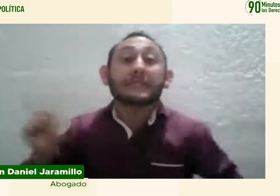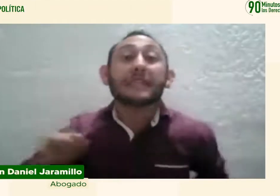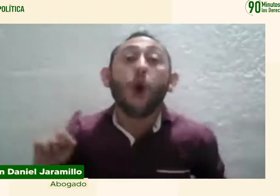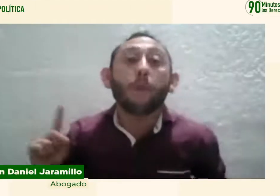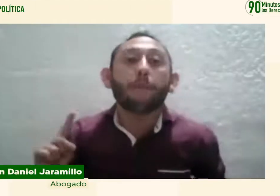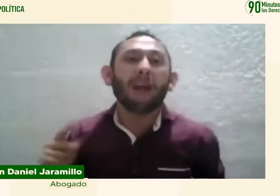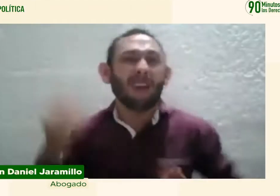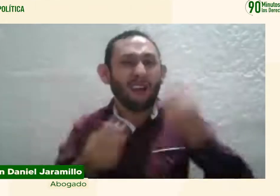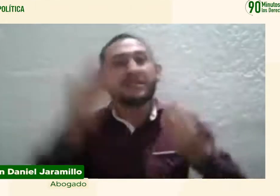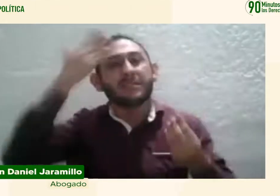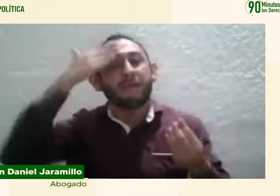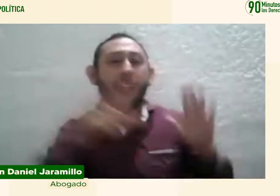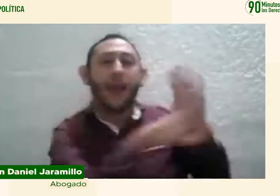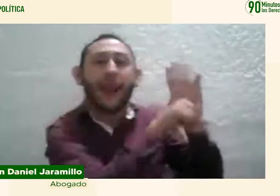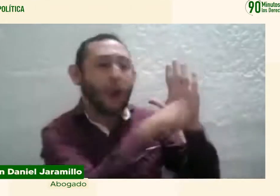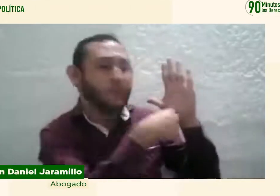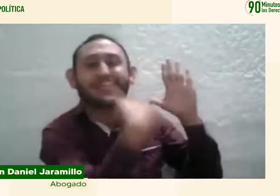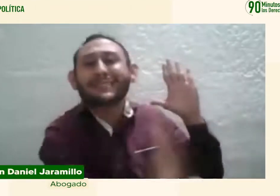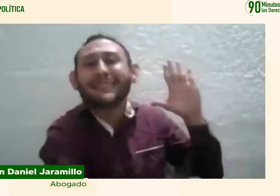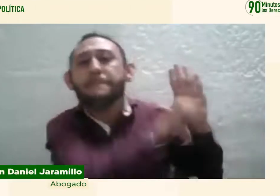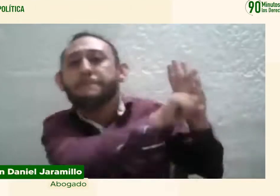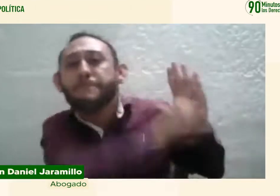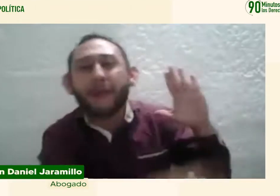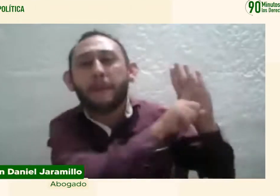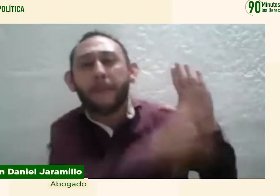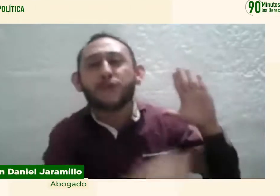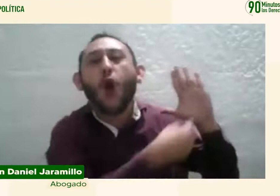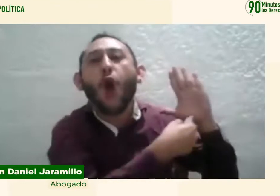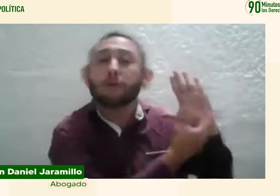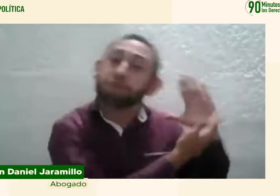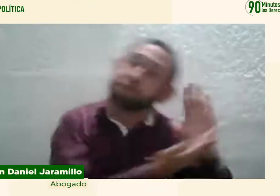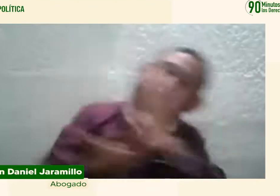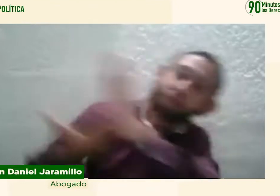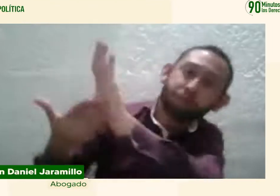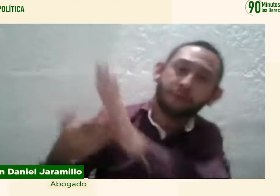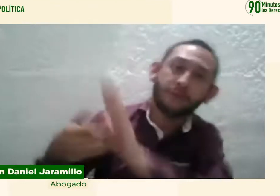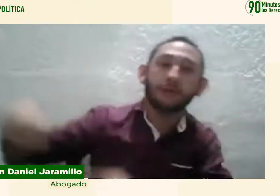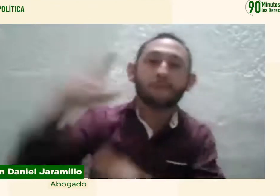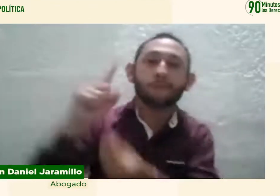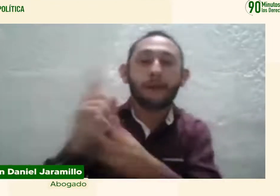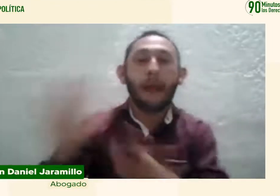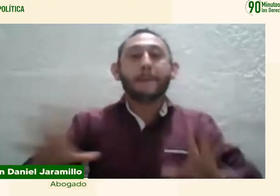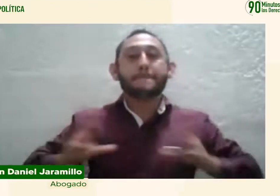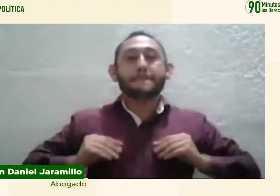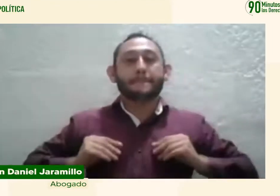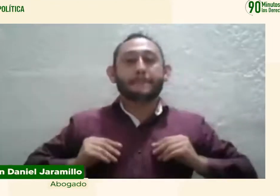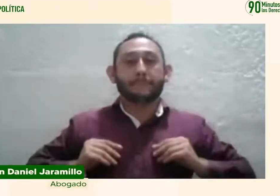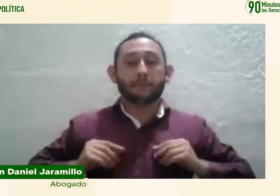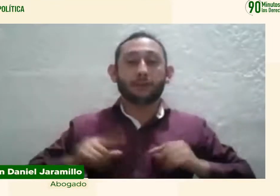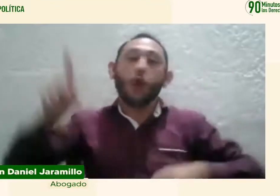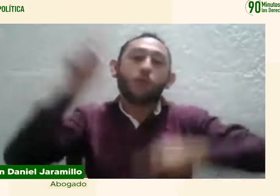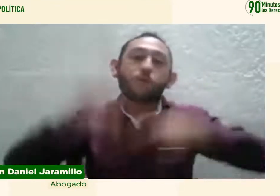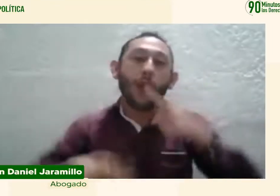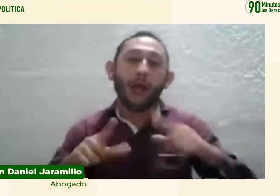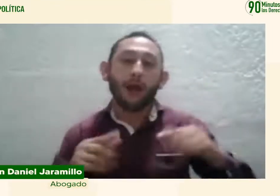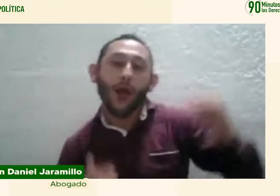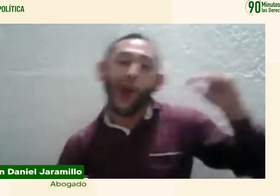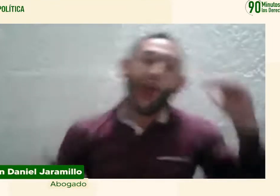cumplimiento de lo mismo si cumplen o no porque sabemos que las leyes ya están hechas entonces podemos decir mire esta ley